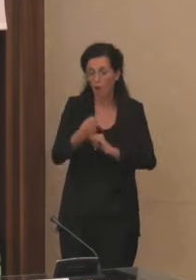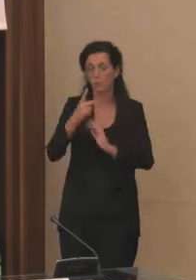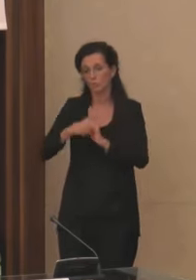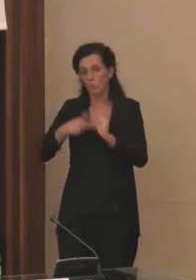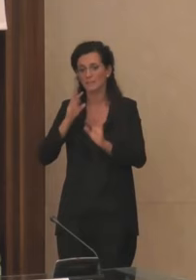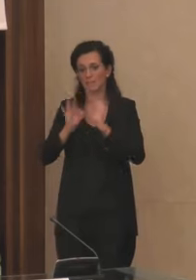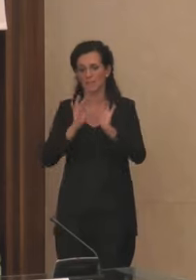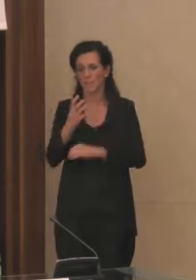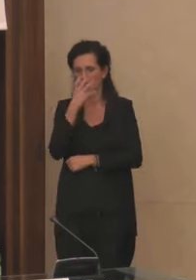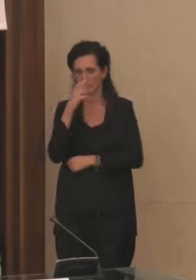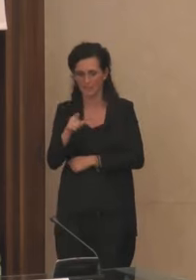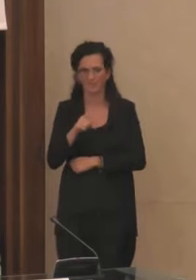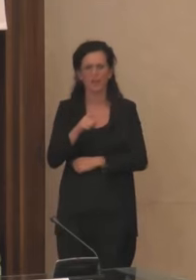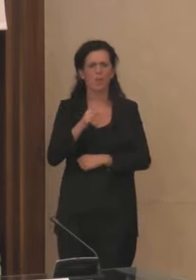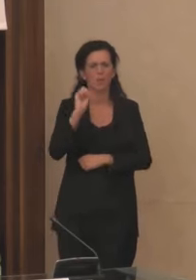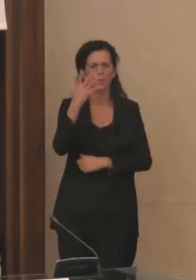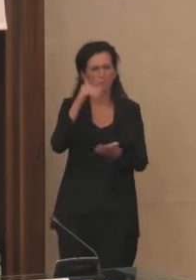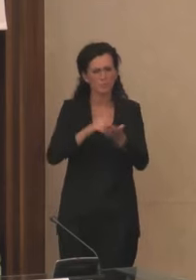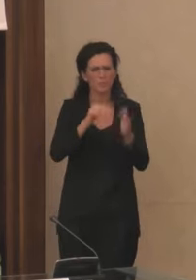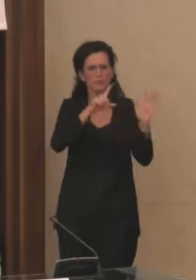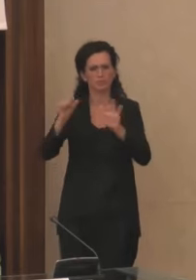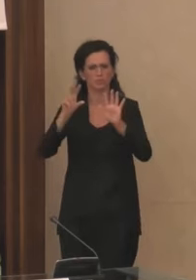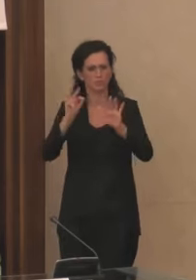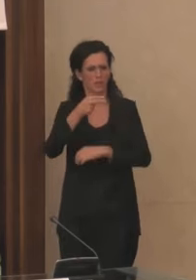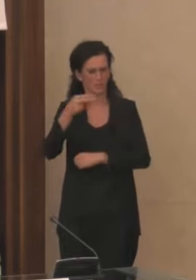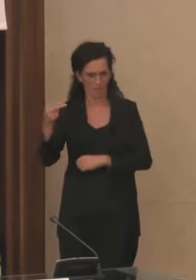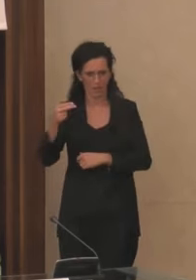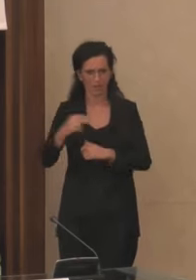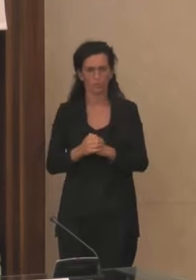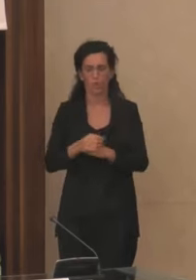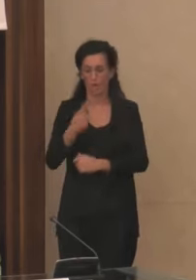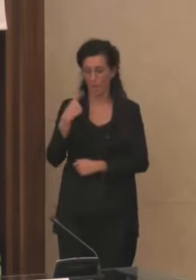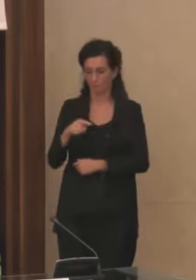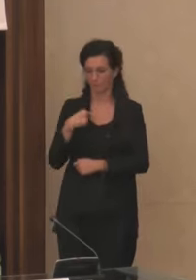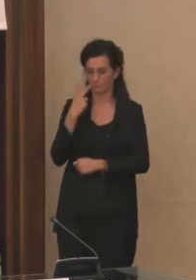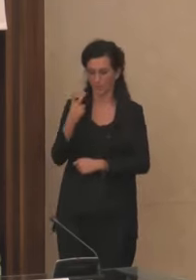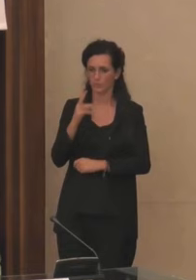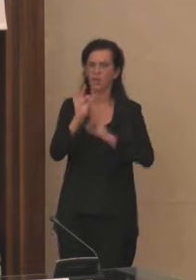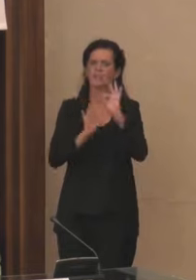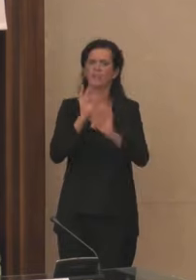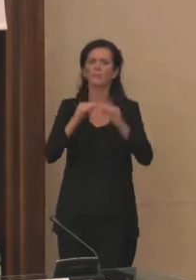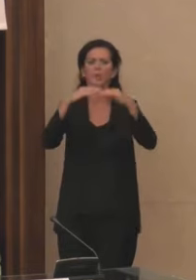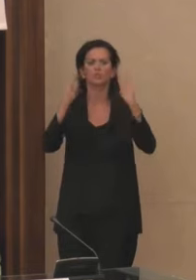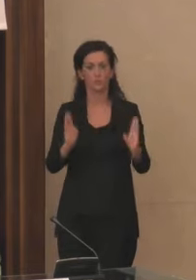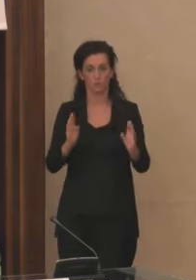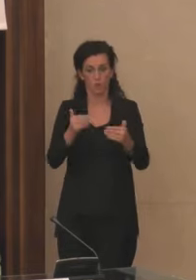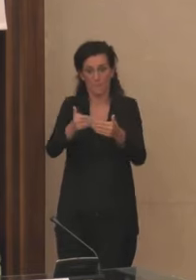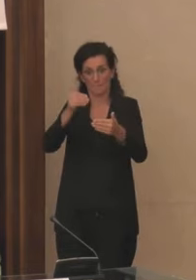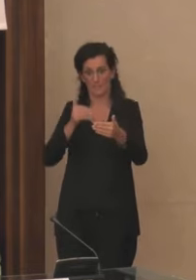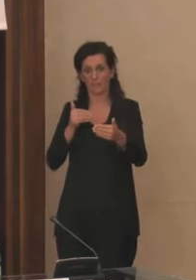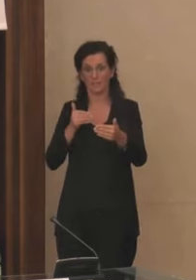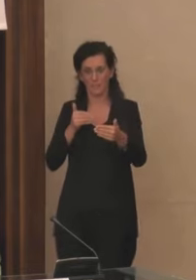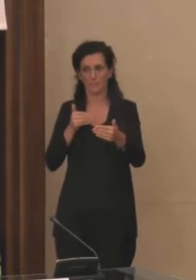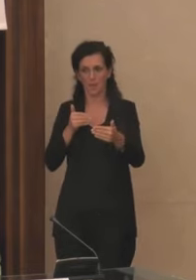sono altri 15.780 euro. Noi abbiamo visto che facendo la terapia domiciliare